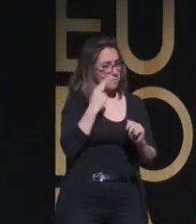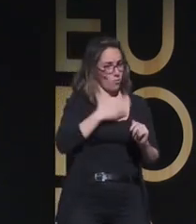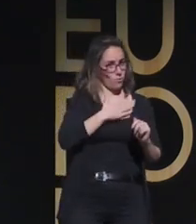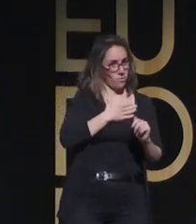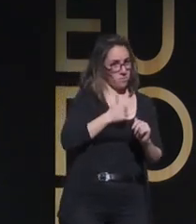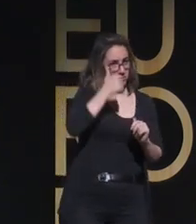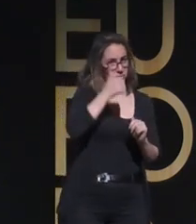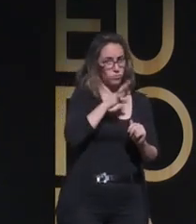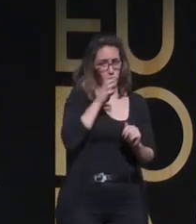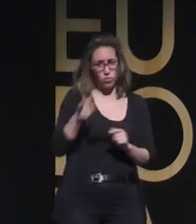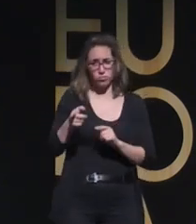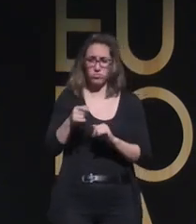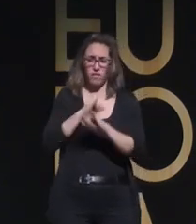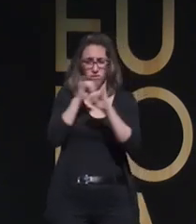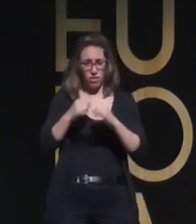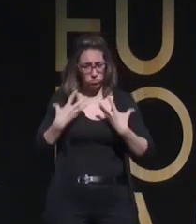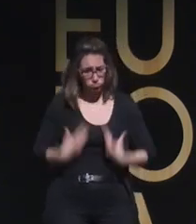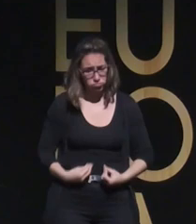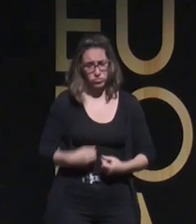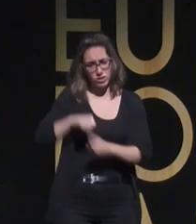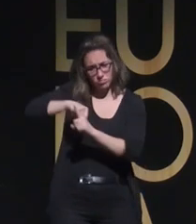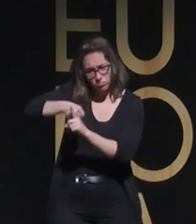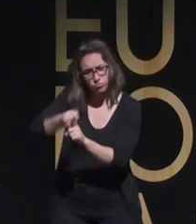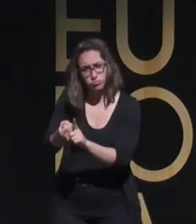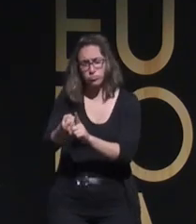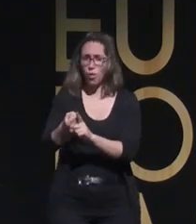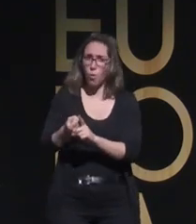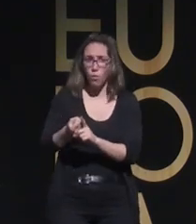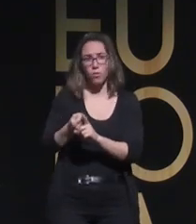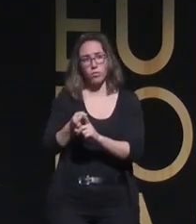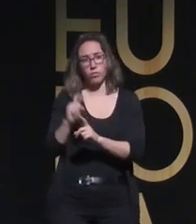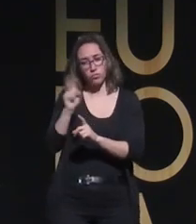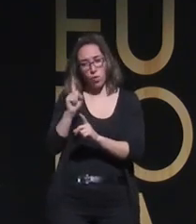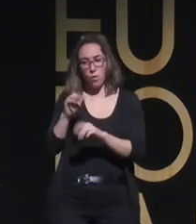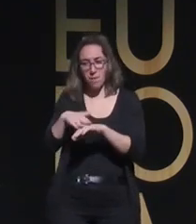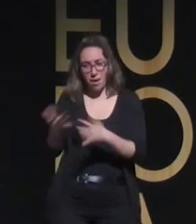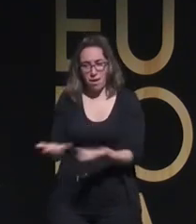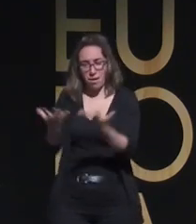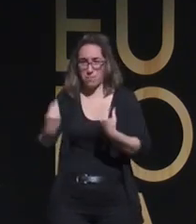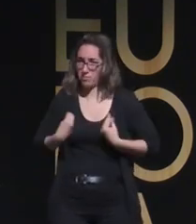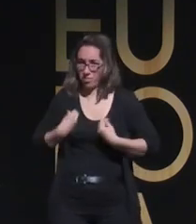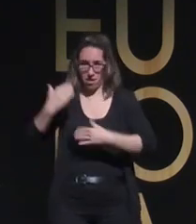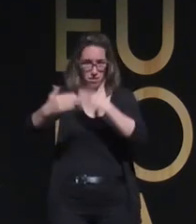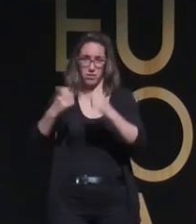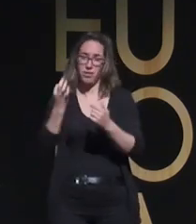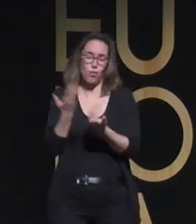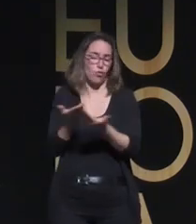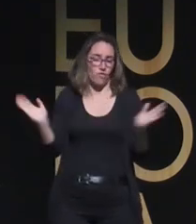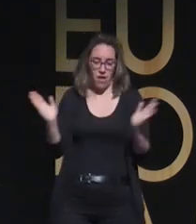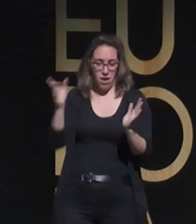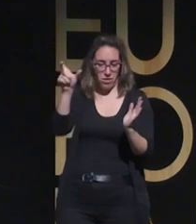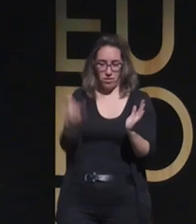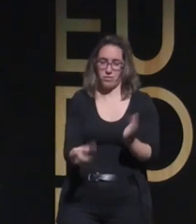le exploten y utilicen y hagan con ella lo que quieran, que realmente el que ella pueda sobrevivir o no pueda sobrevivir. Hay que confiar un poquito más en ellos,